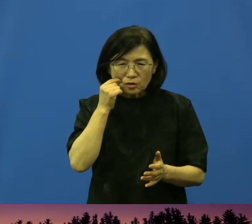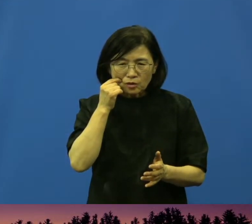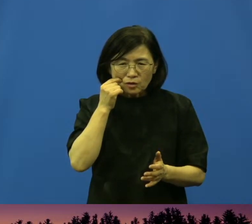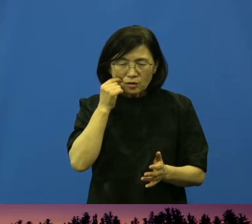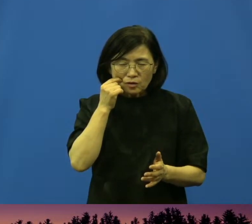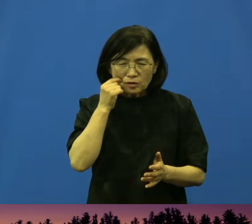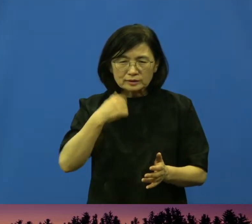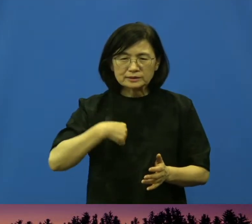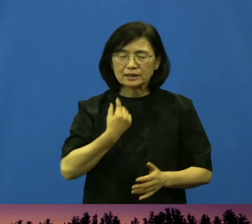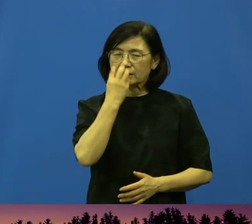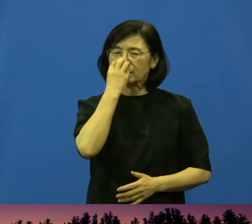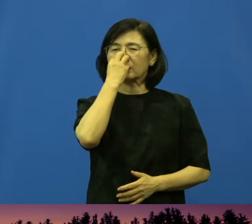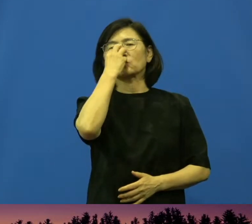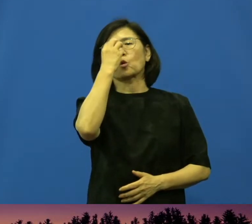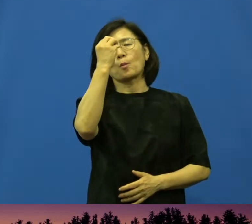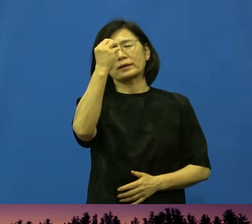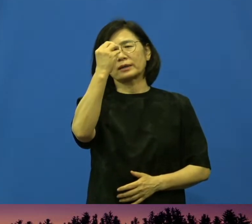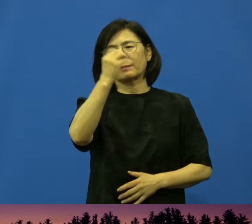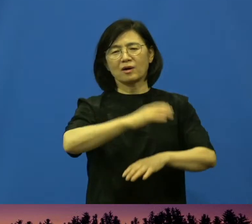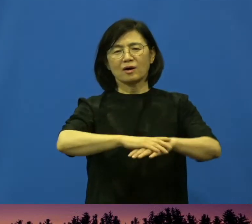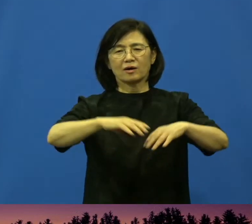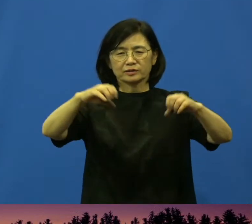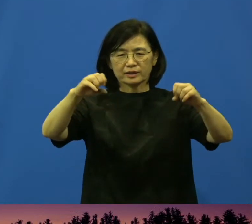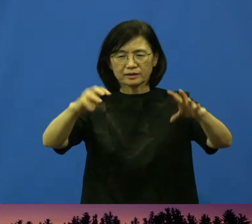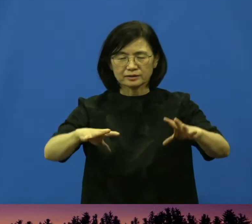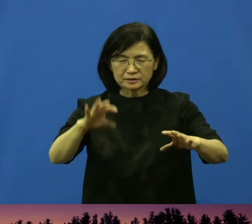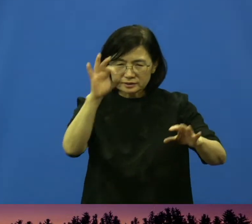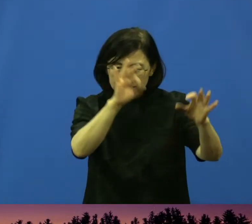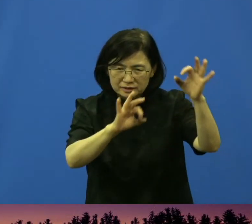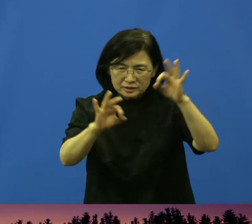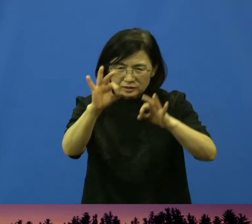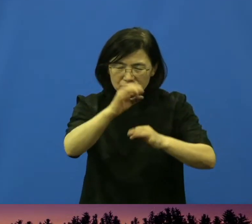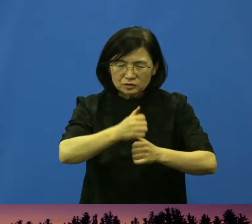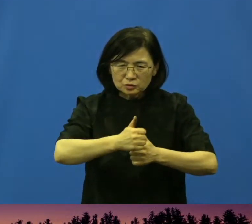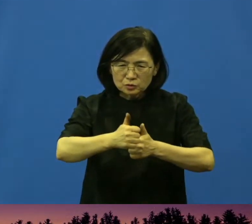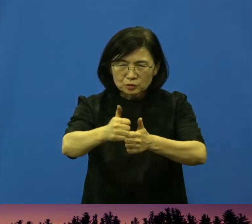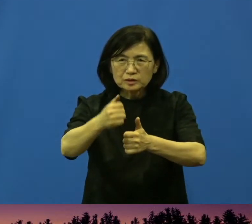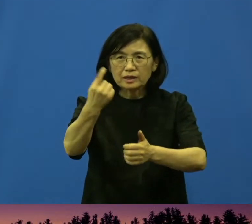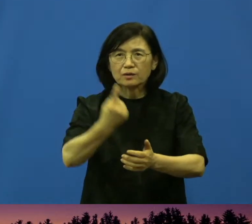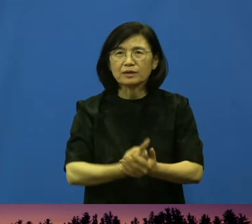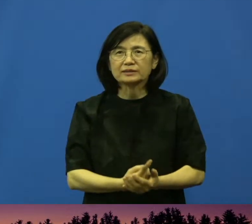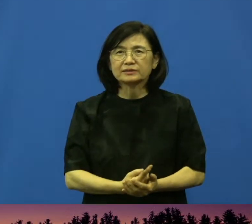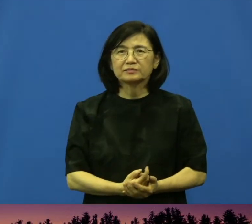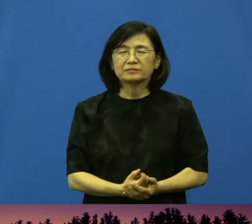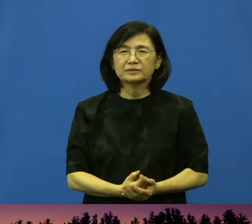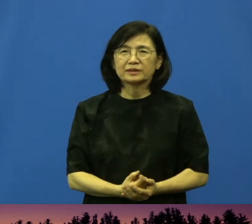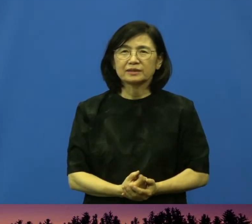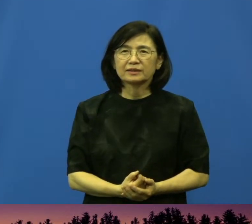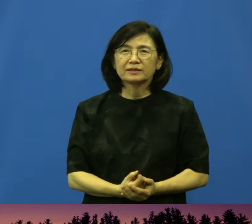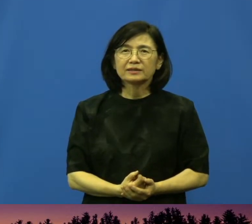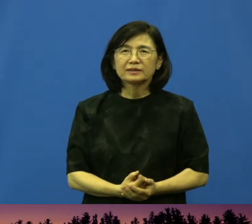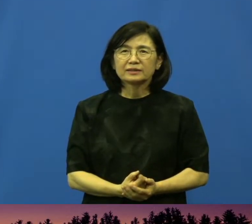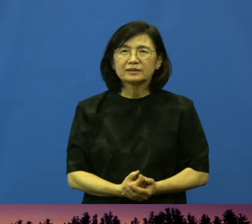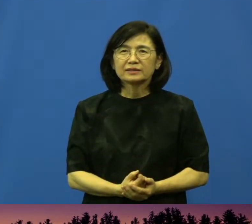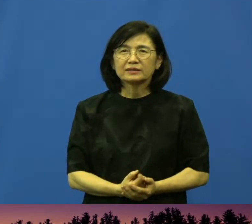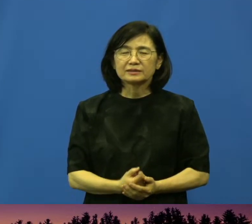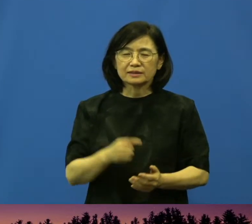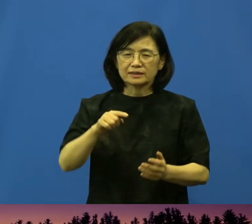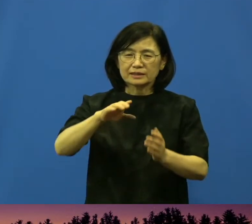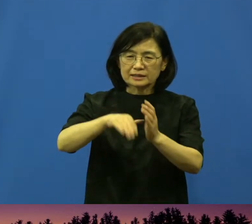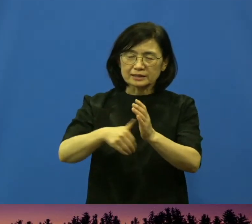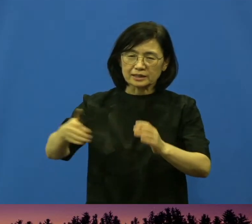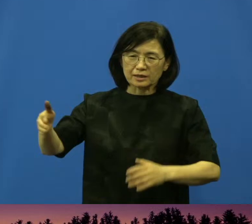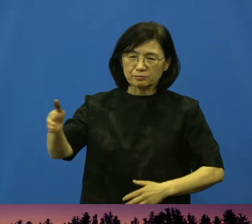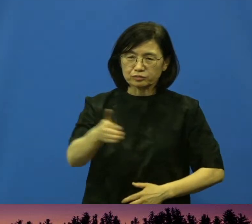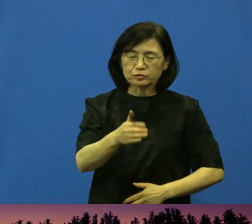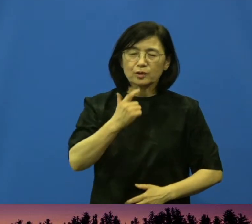허영심에 빠져 살아왔던 거죠. 이제 이 야곱은 그때부터 더 이상 자신의 힘을 의지하지 않습니다. 내가 나를 어떻게 믿고